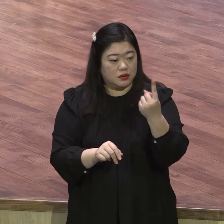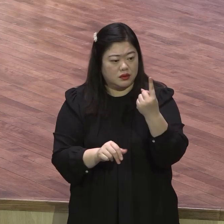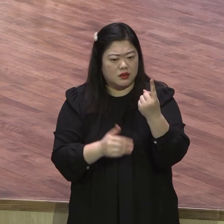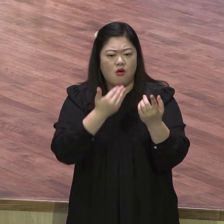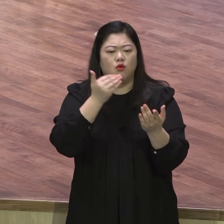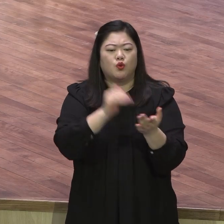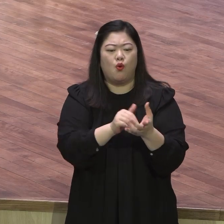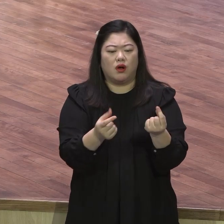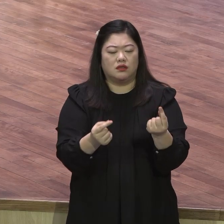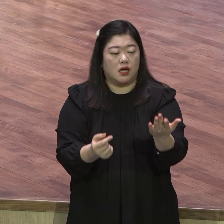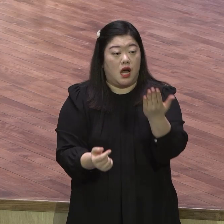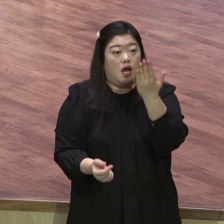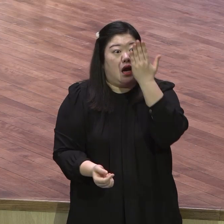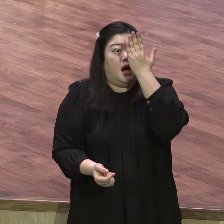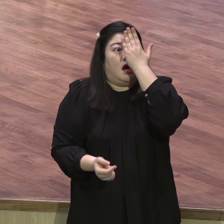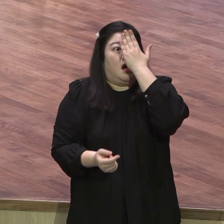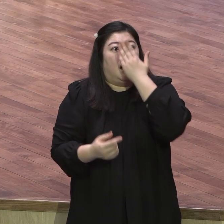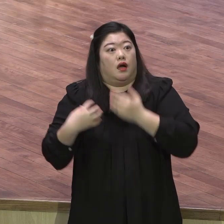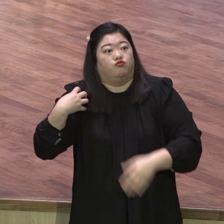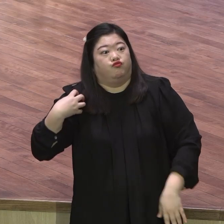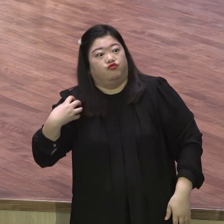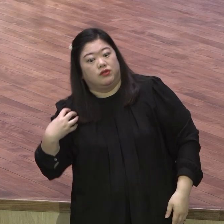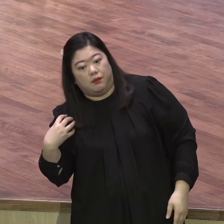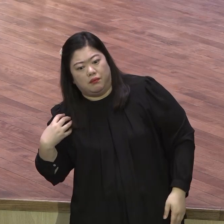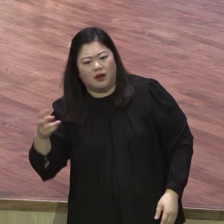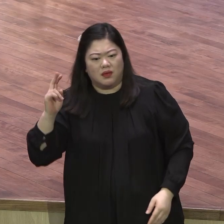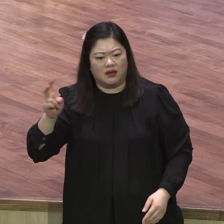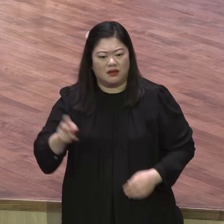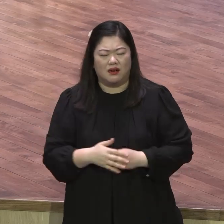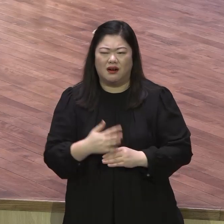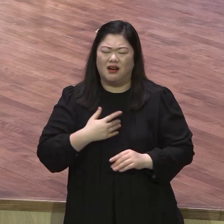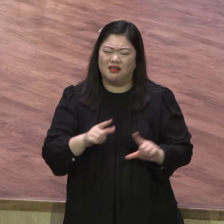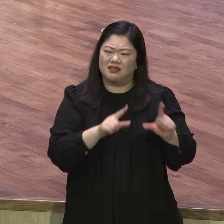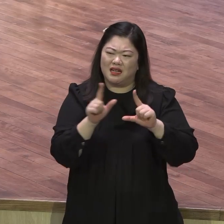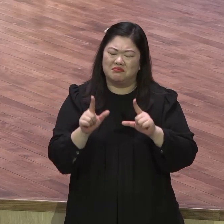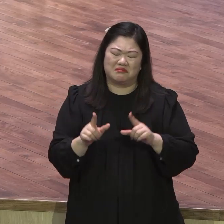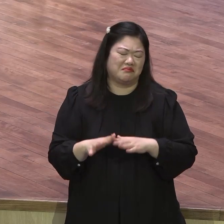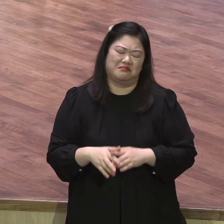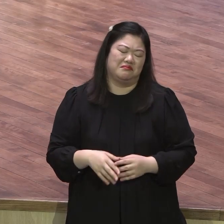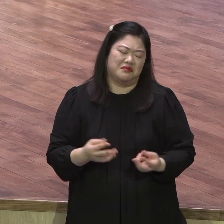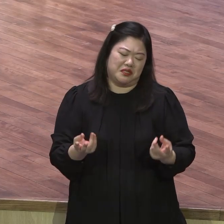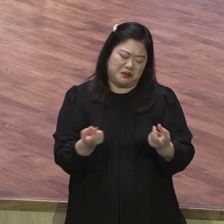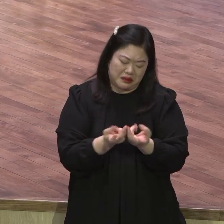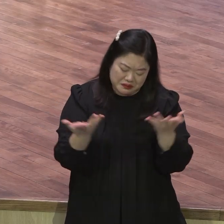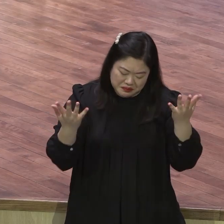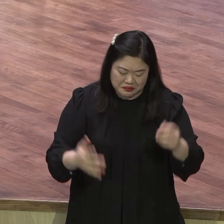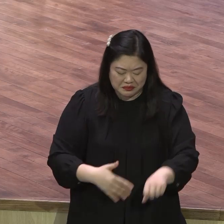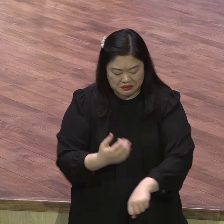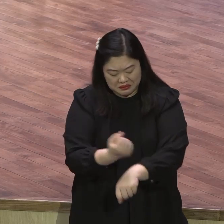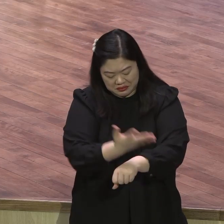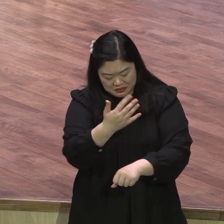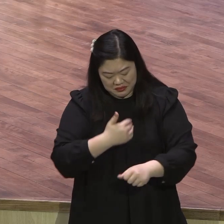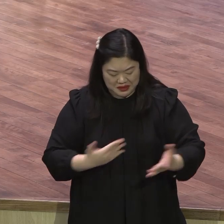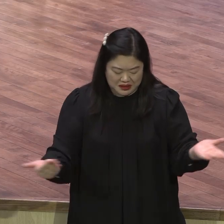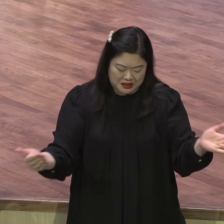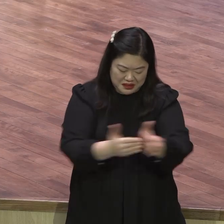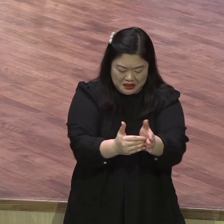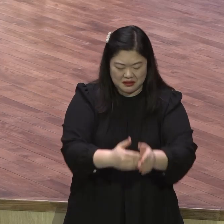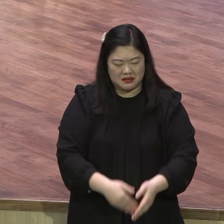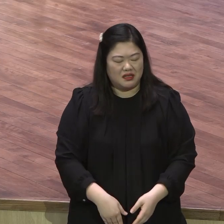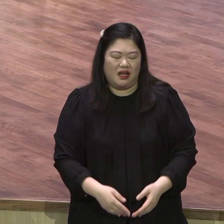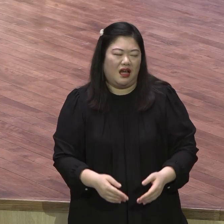아이고 끝났구나 내 인생이 끝났구나 임봉이 돼있고 군인들이 겹겹이